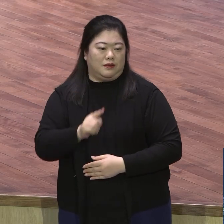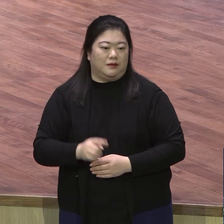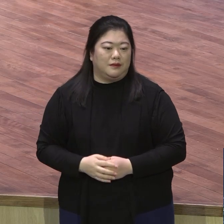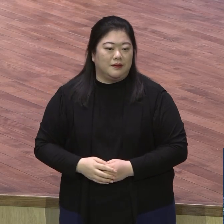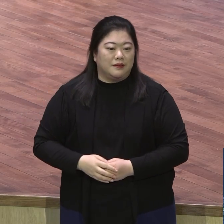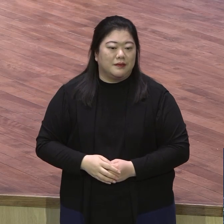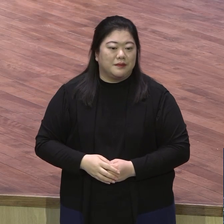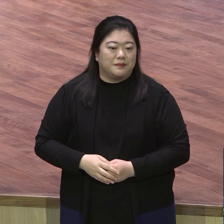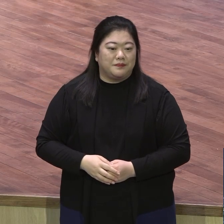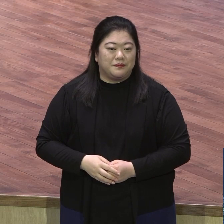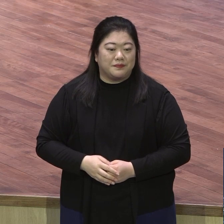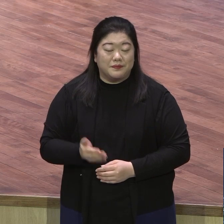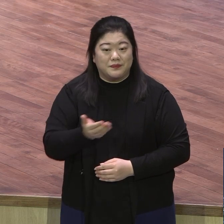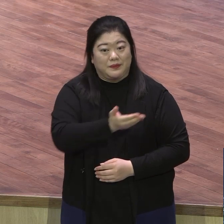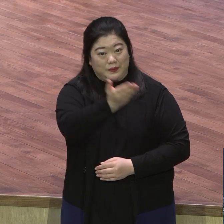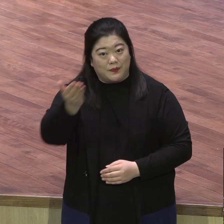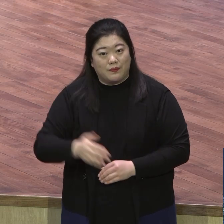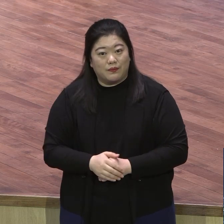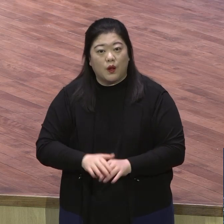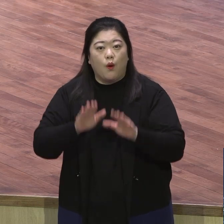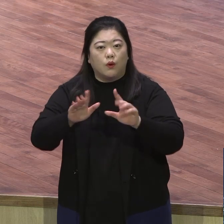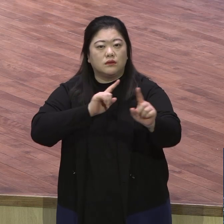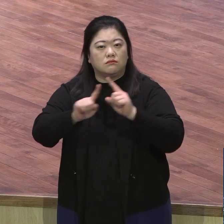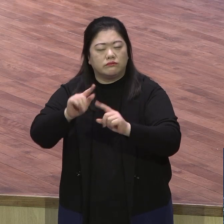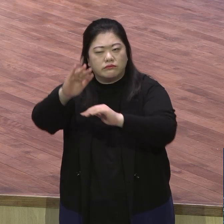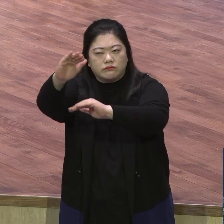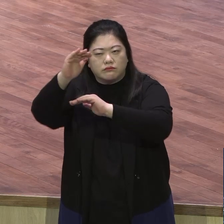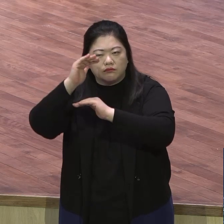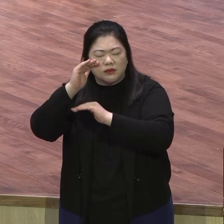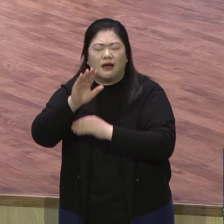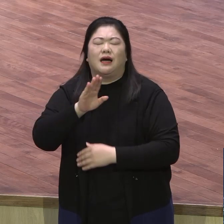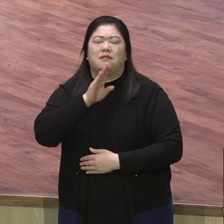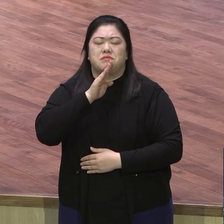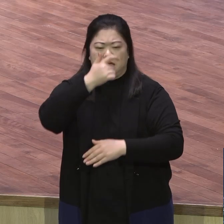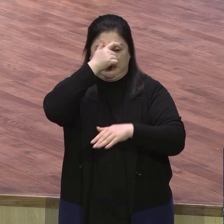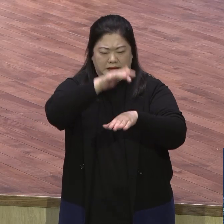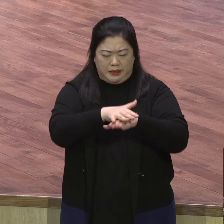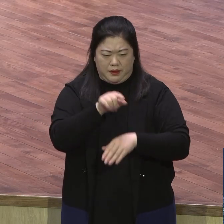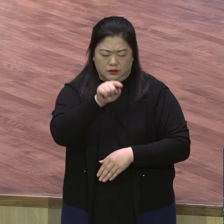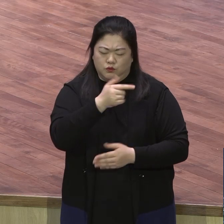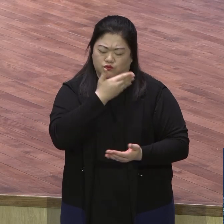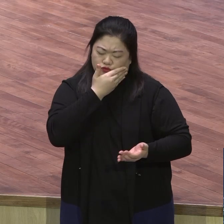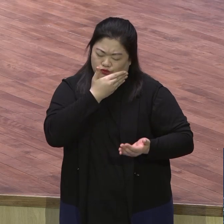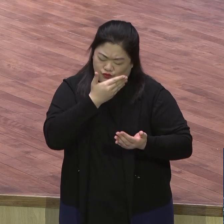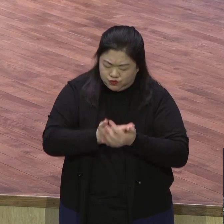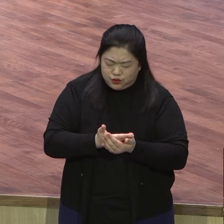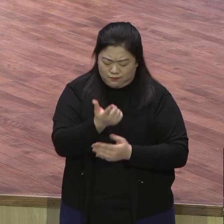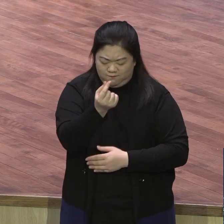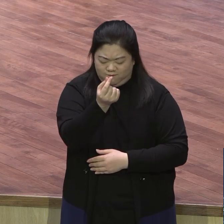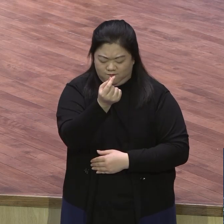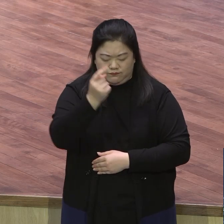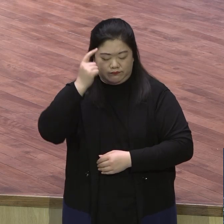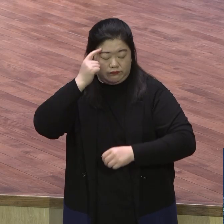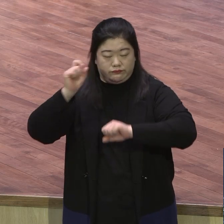우리 연계한 모든 성도들 오늘 말씀 통해서 예배 중요성의 축복을 다시 깨닫고